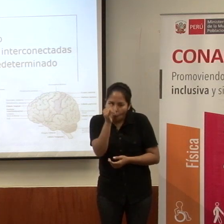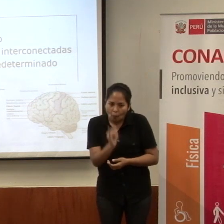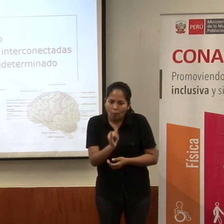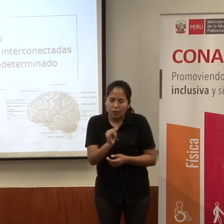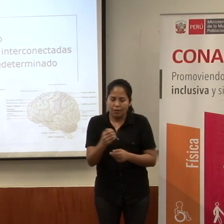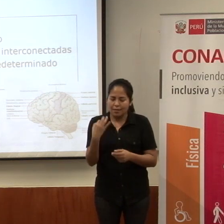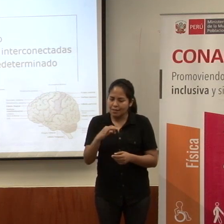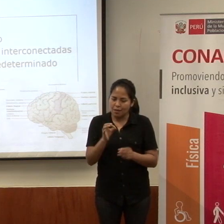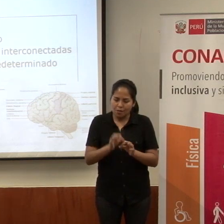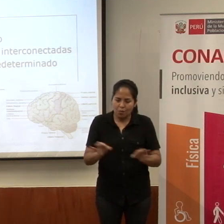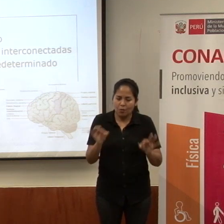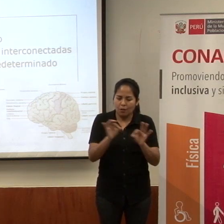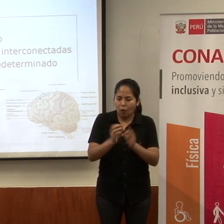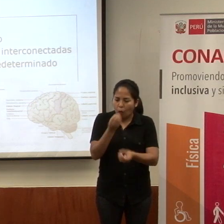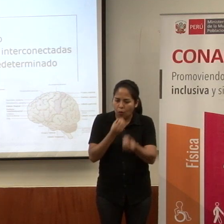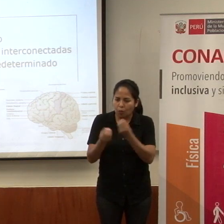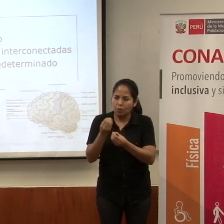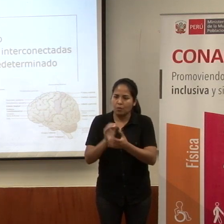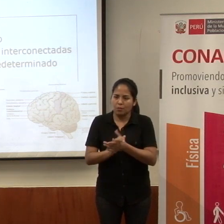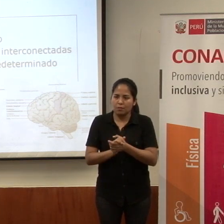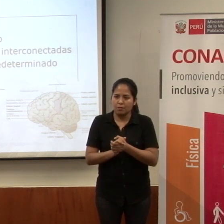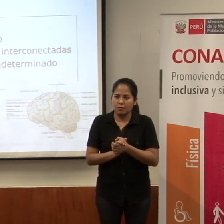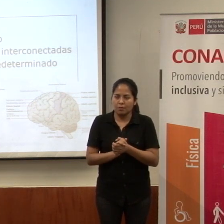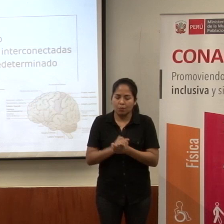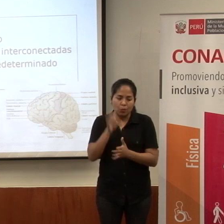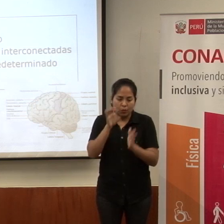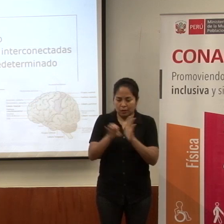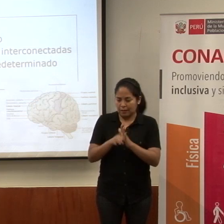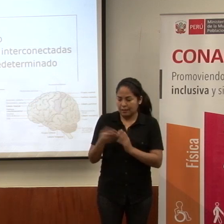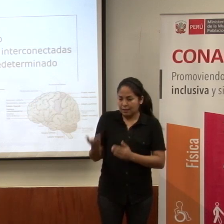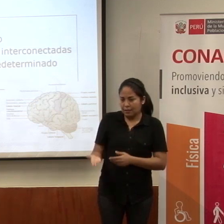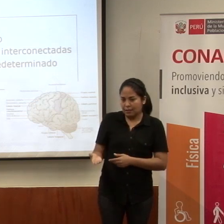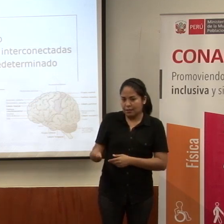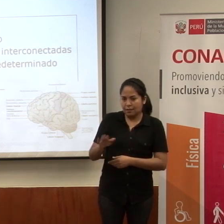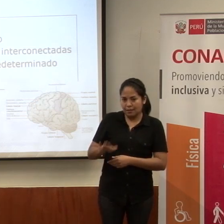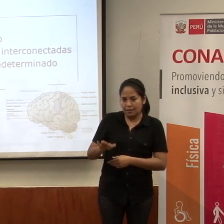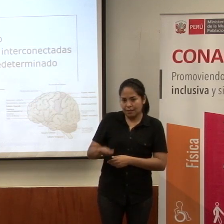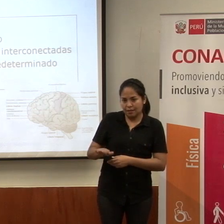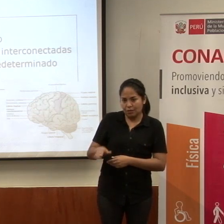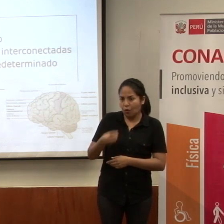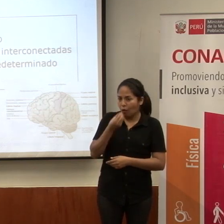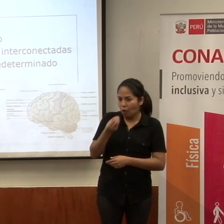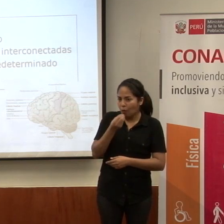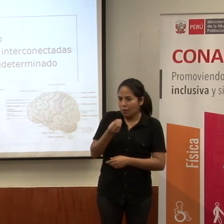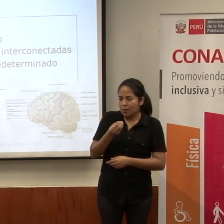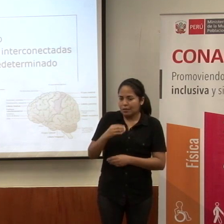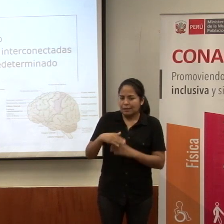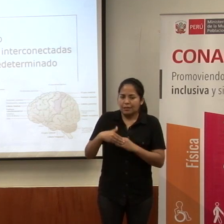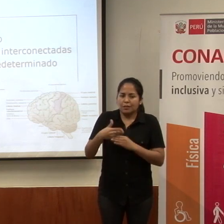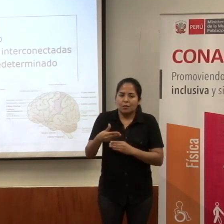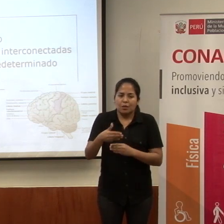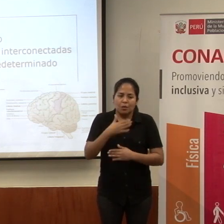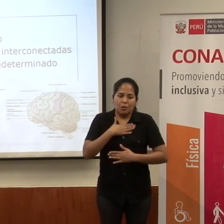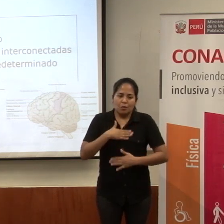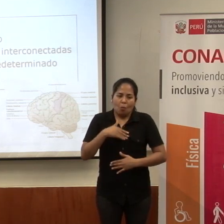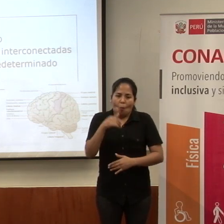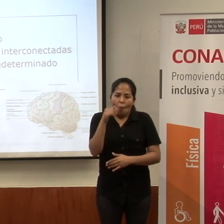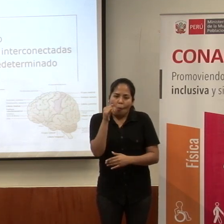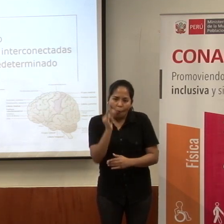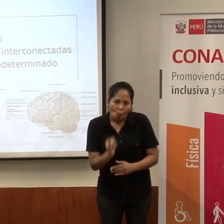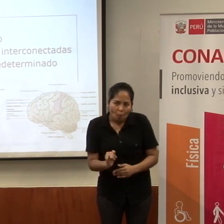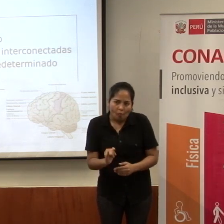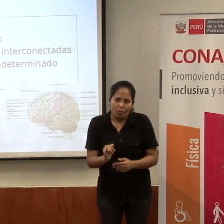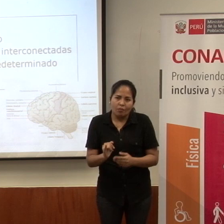plazo inmediato. Hacen una cosa que se llama, si el niño no come, se deshidrata y hace